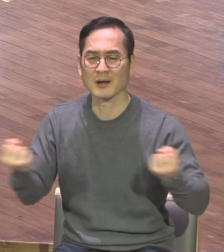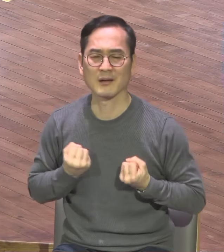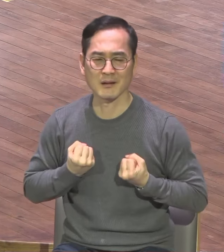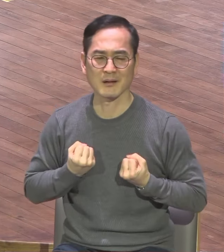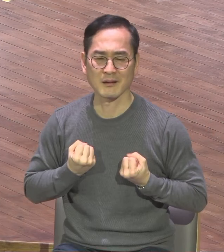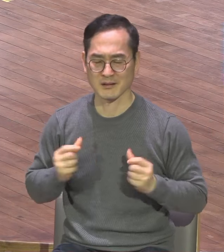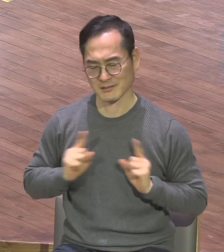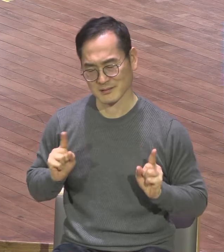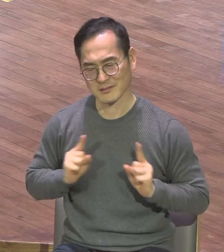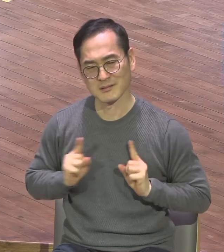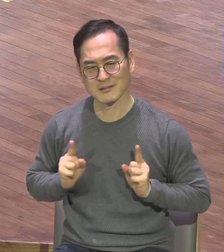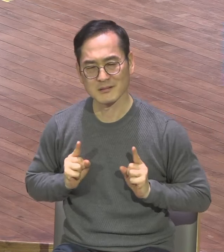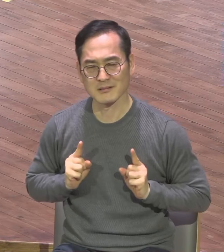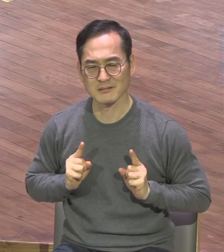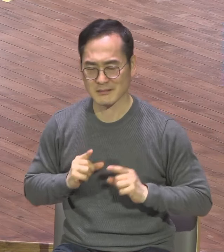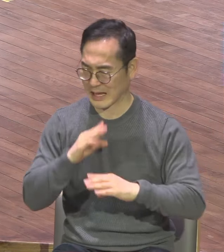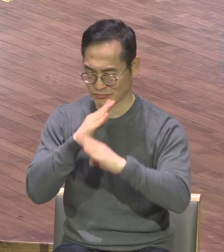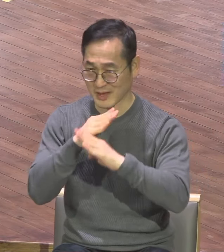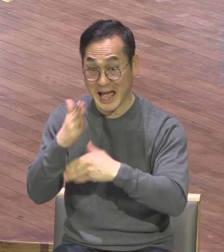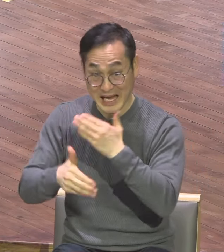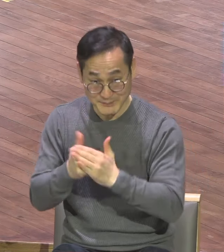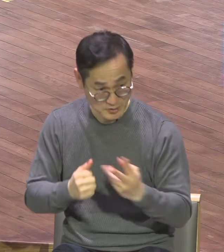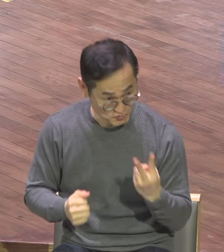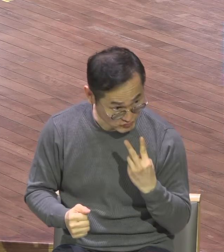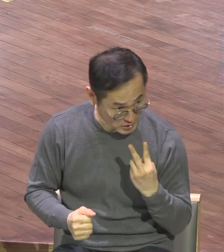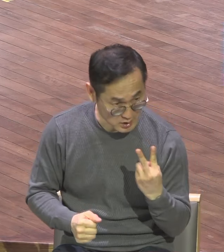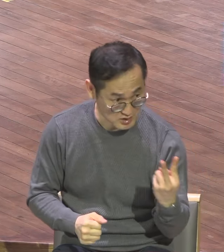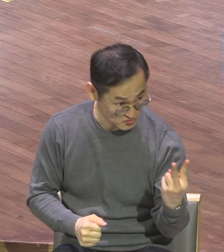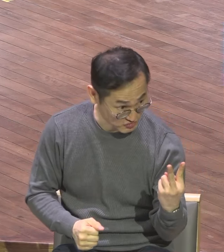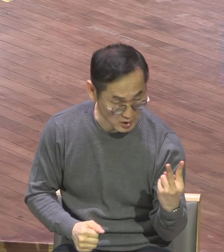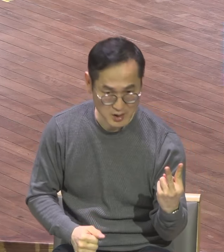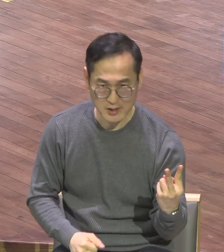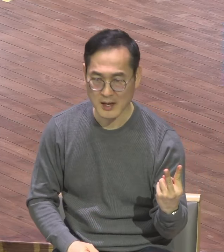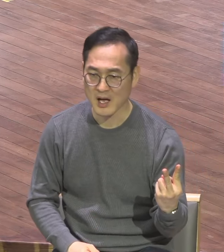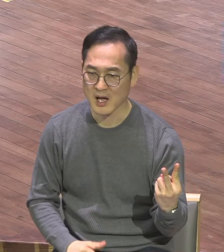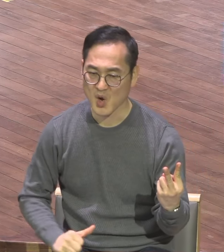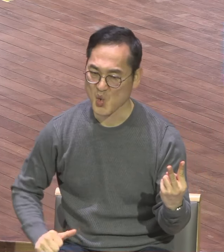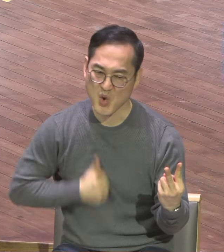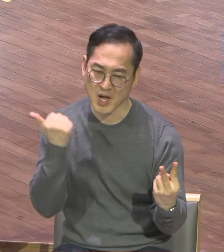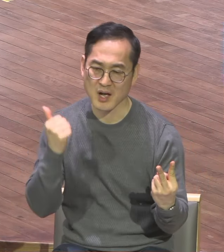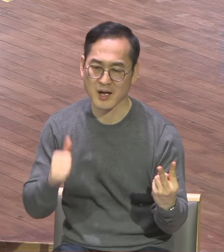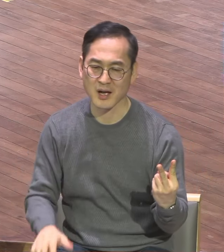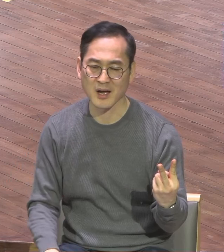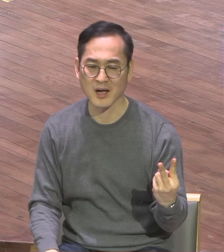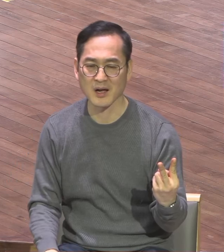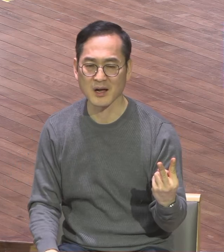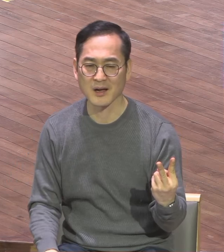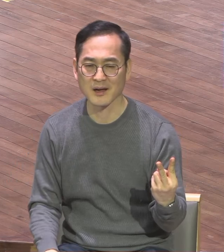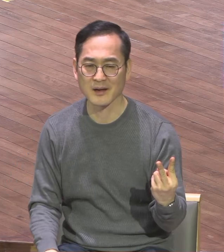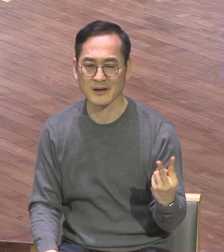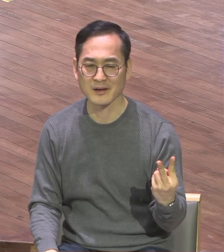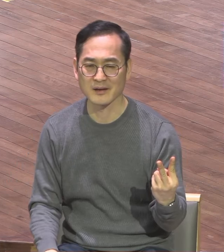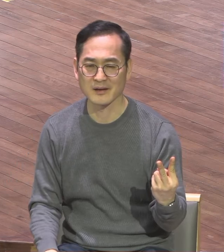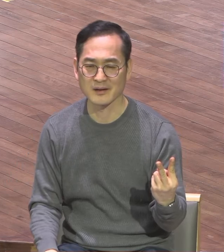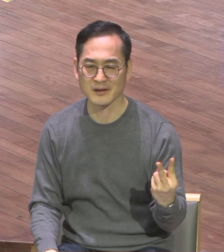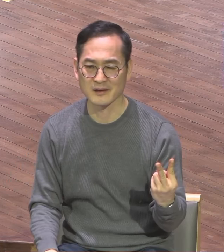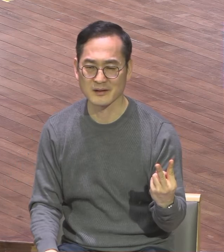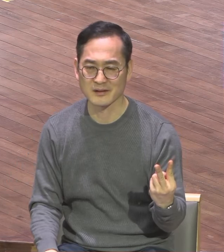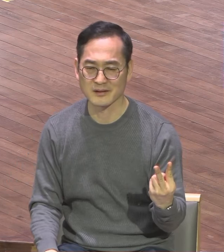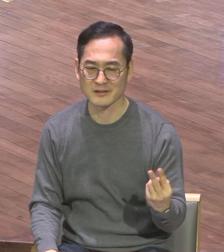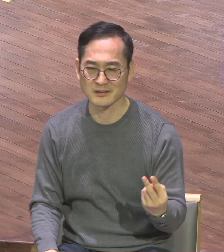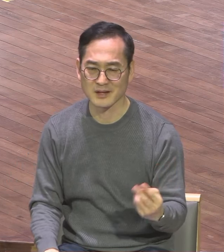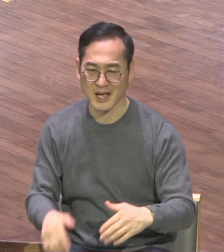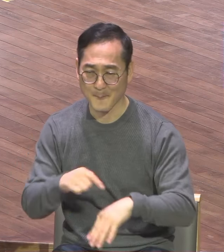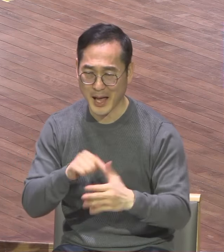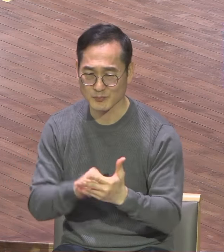하나님은 두 마음을 품은 것을 가장 싫어합니다. 여러분도 싫어하잖아요. 두 마음 품고 말하는 것, 두 마음 품고 있는 것,